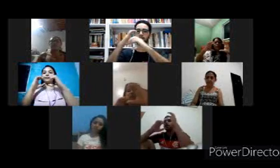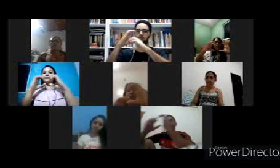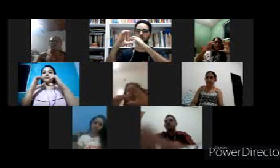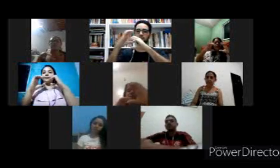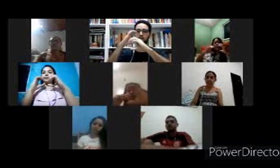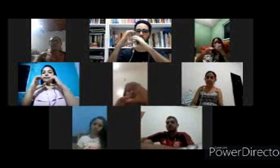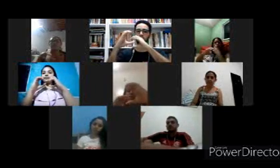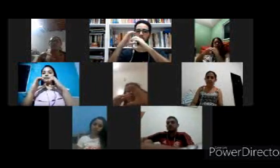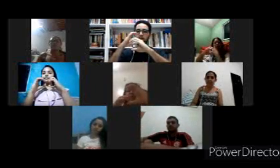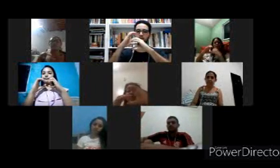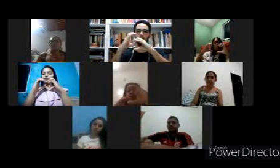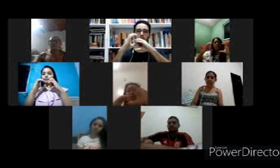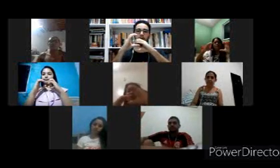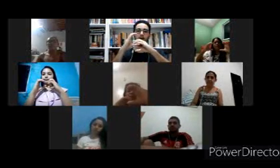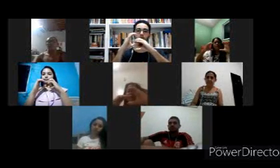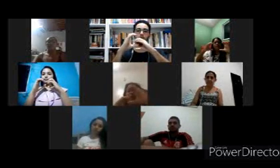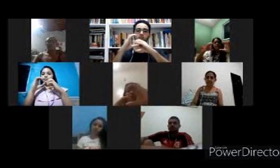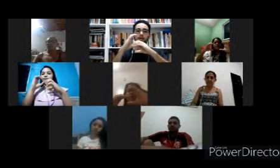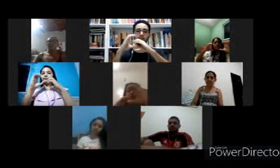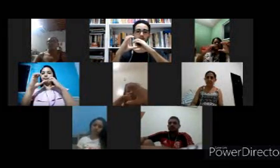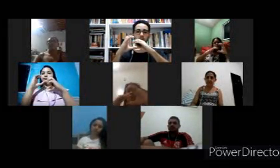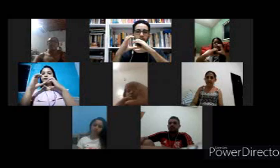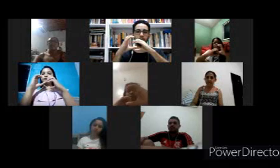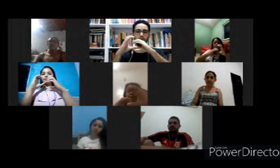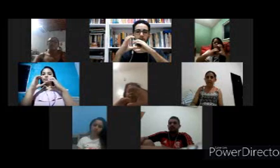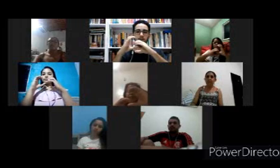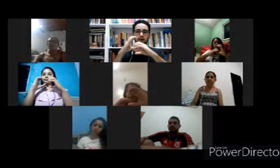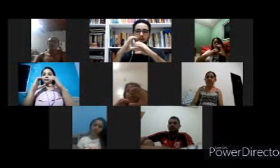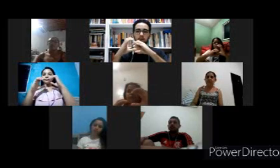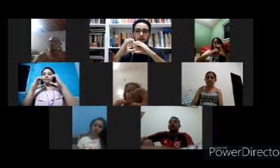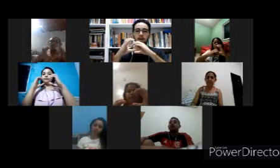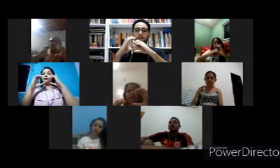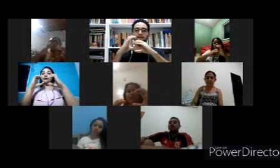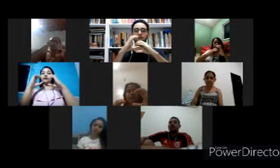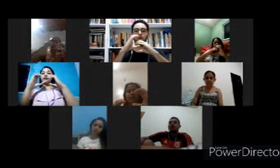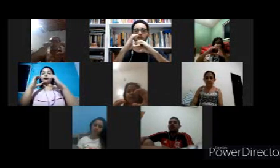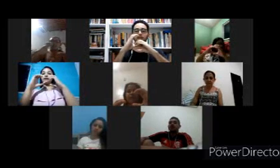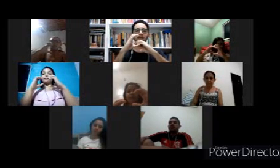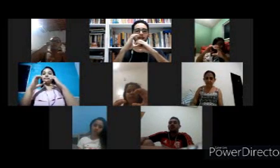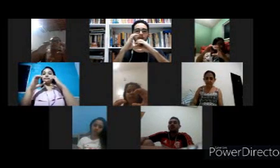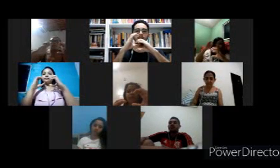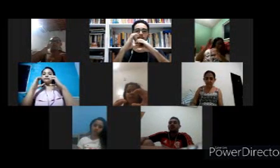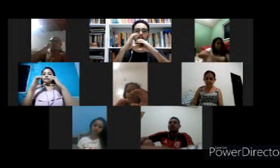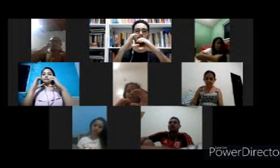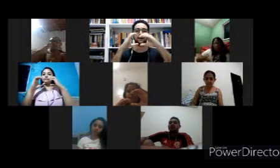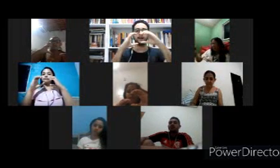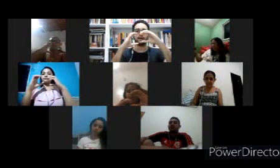fazendo assim, uma dentro da outra, é comunicação, certo? Mas então cantar não é assim, cantar é